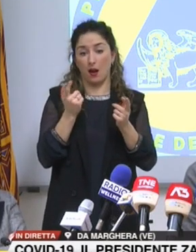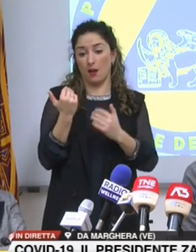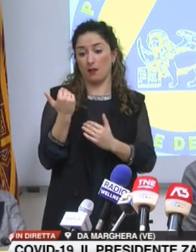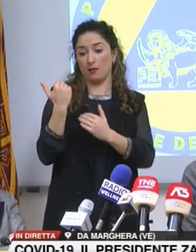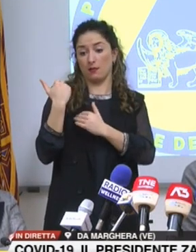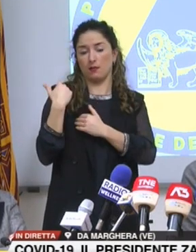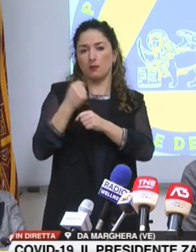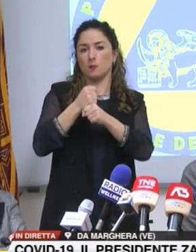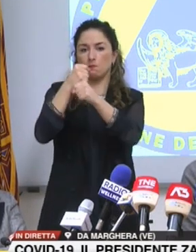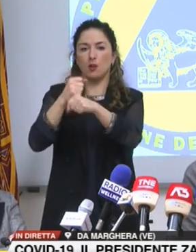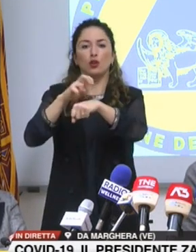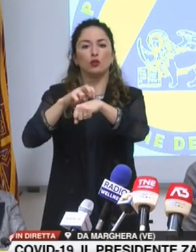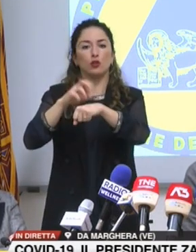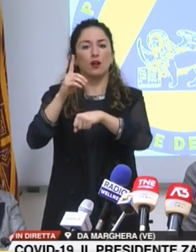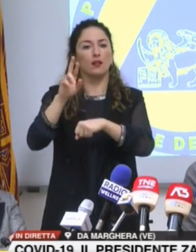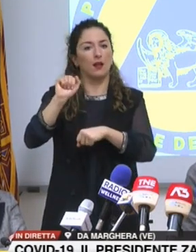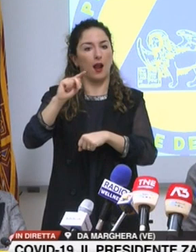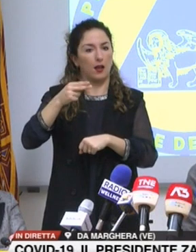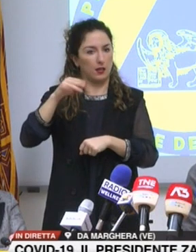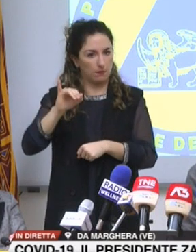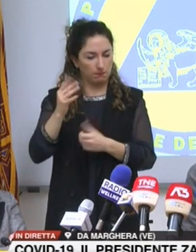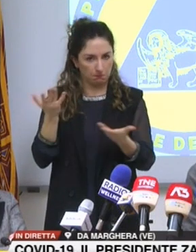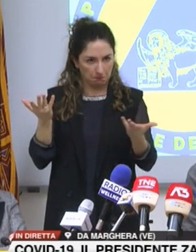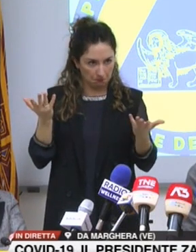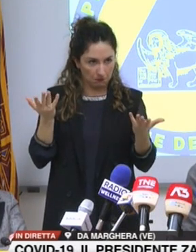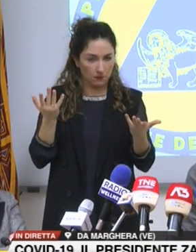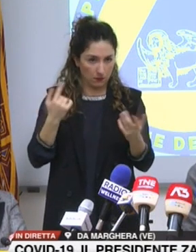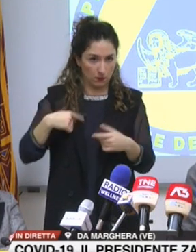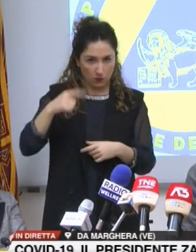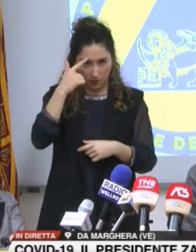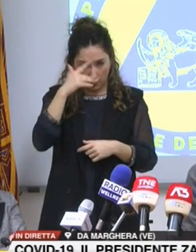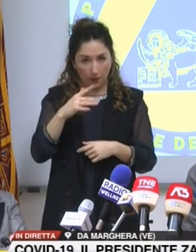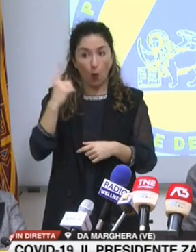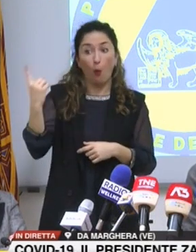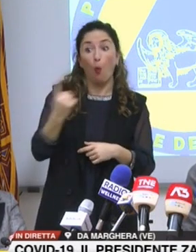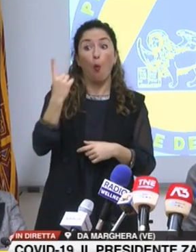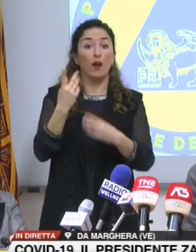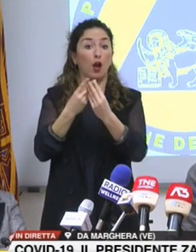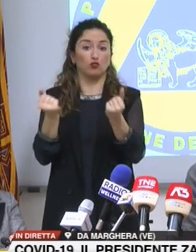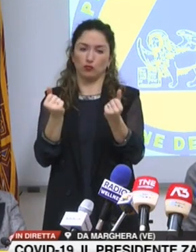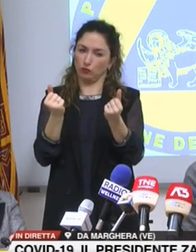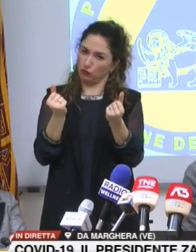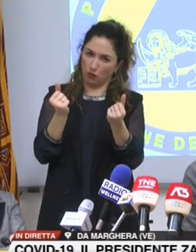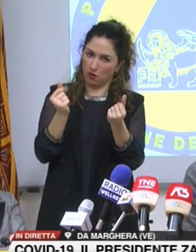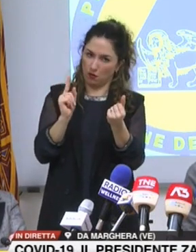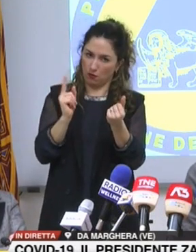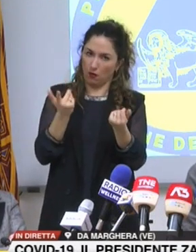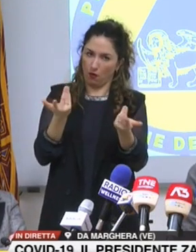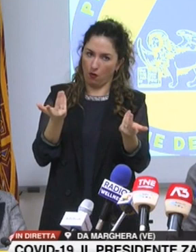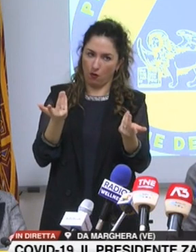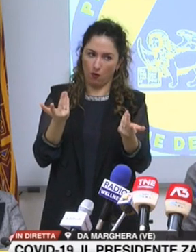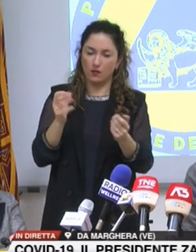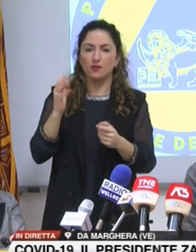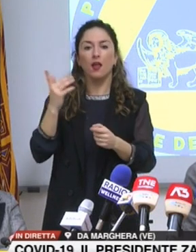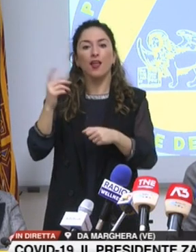a dottor Draghi. Lo sappiamo che costituzionalmente non è l'unica soluzione, e la prova provata è che se il